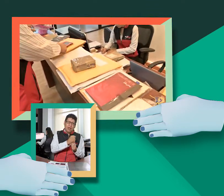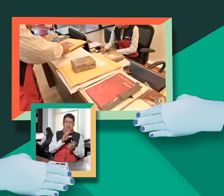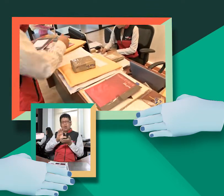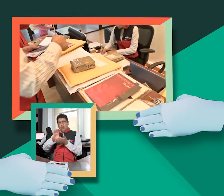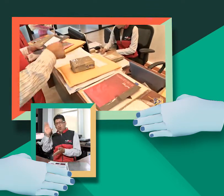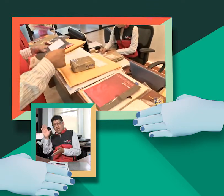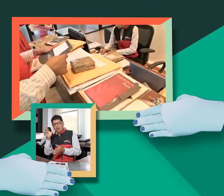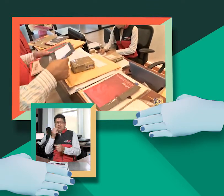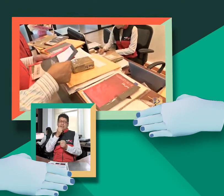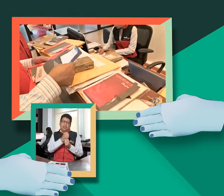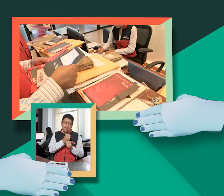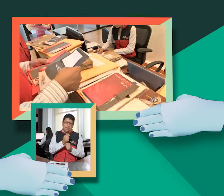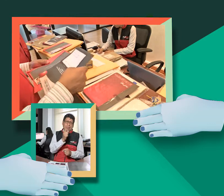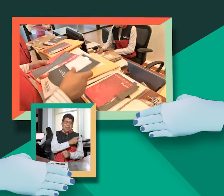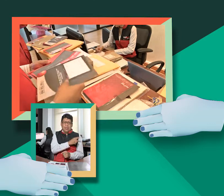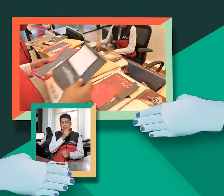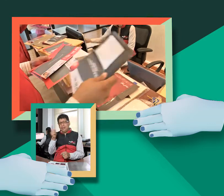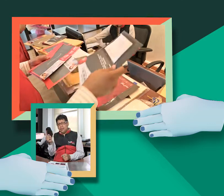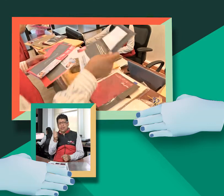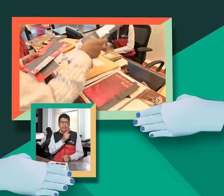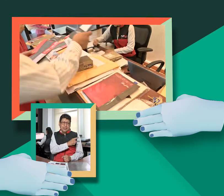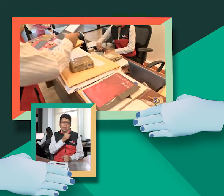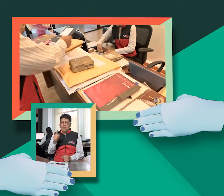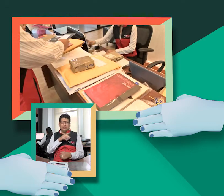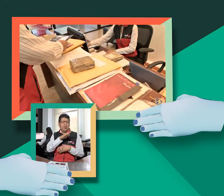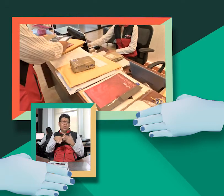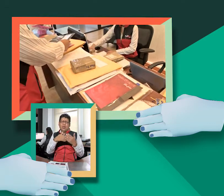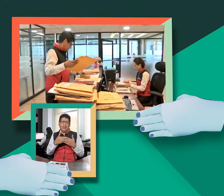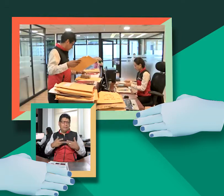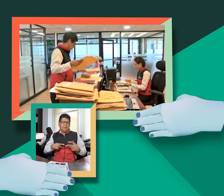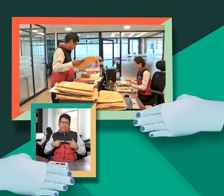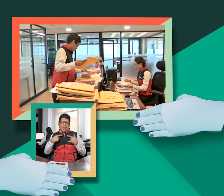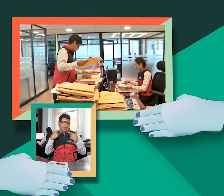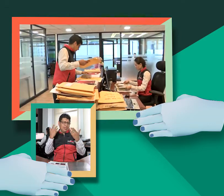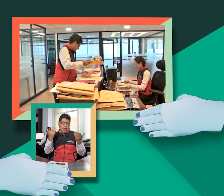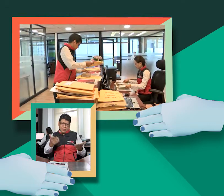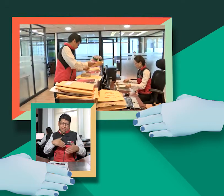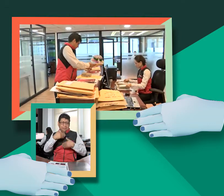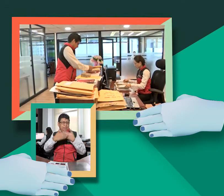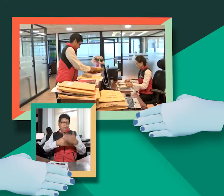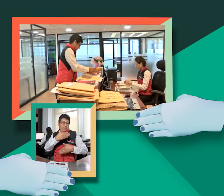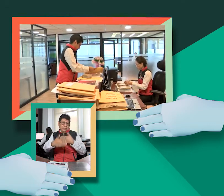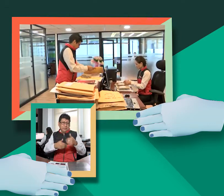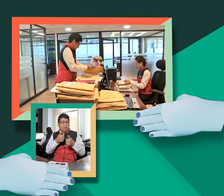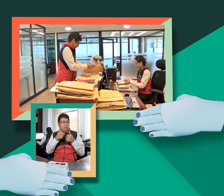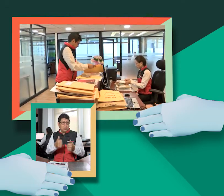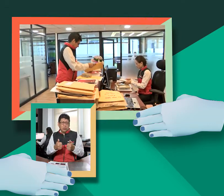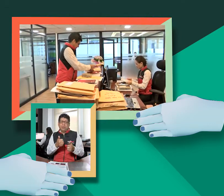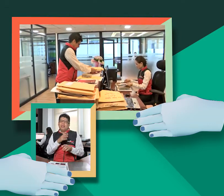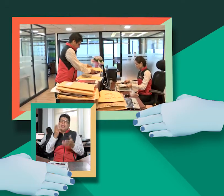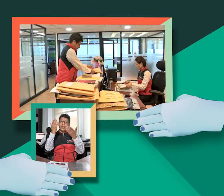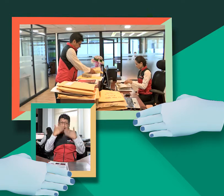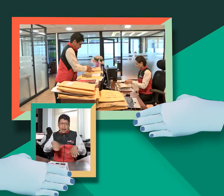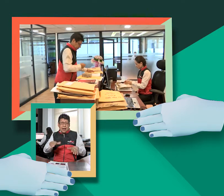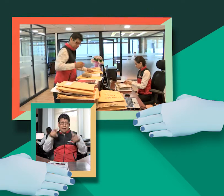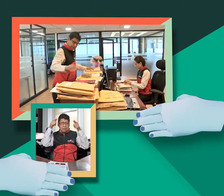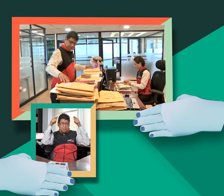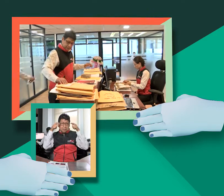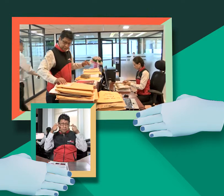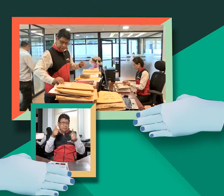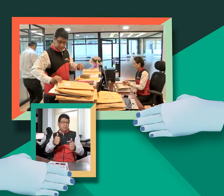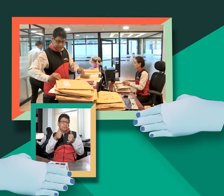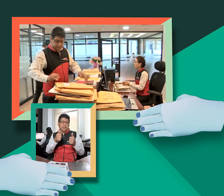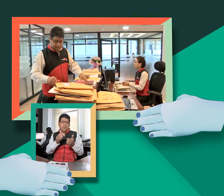mi primer trabajo esa era mi vida trabajaba de lunes a viernes y los días sábados estudiaba